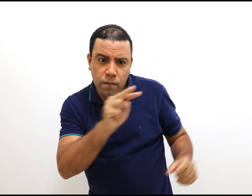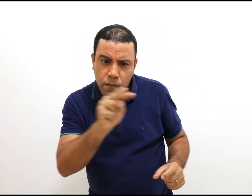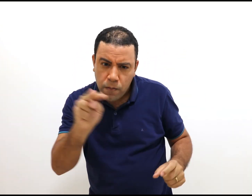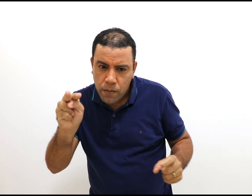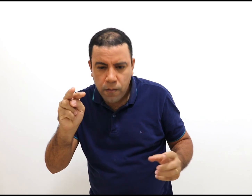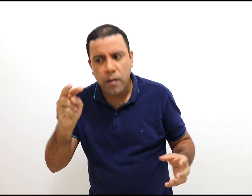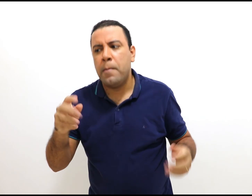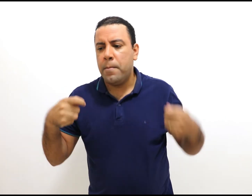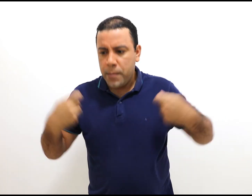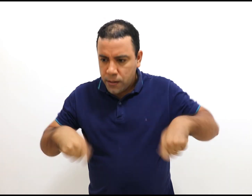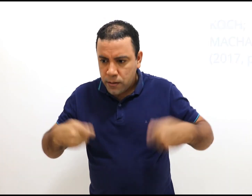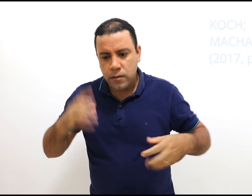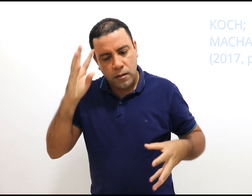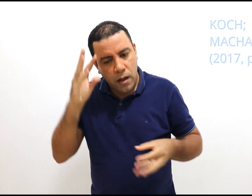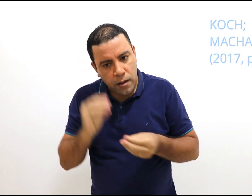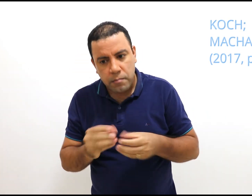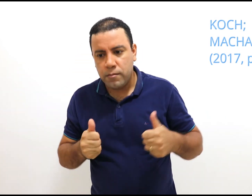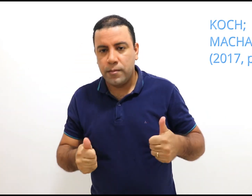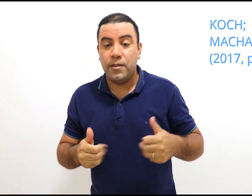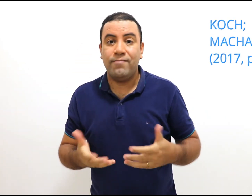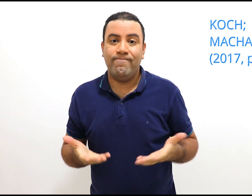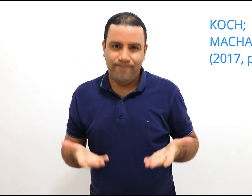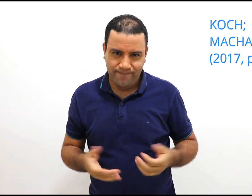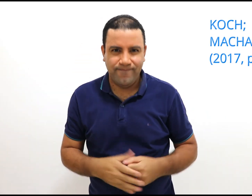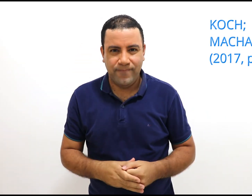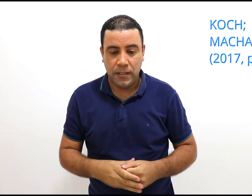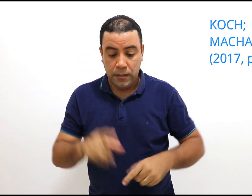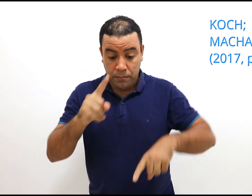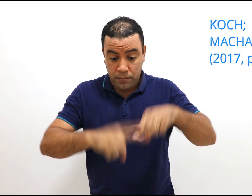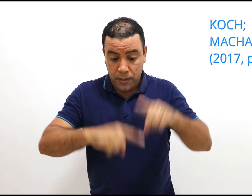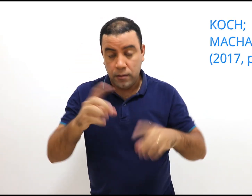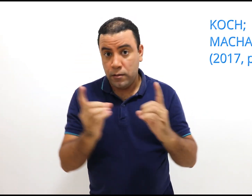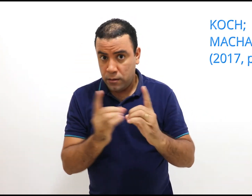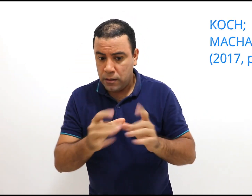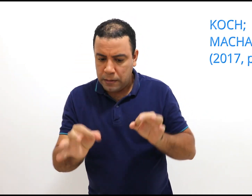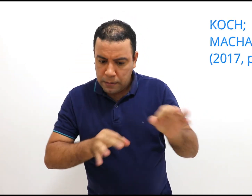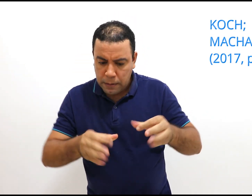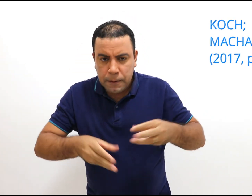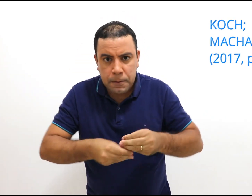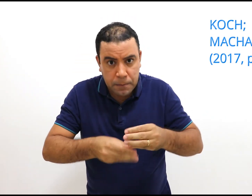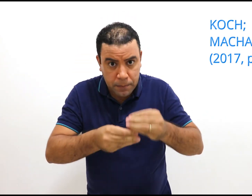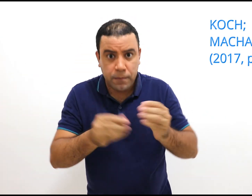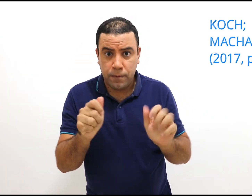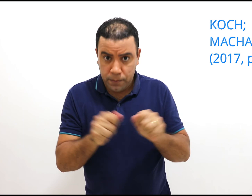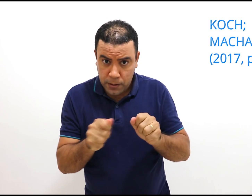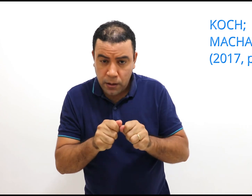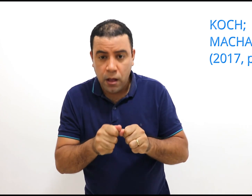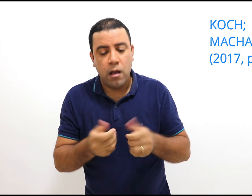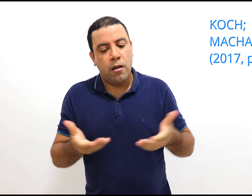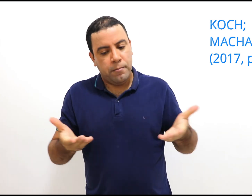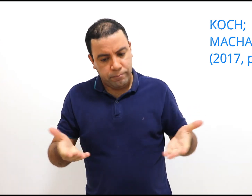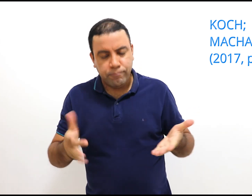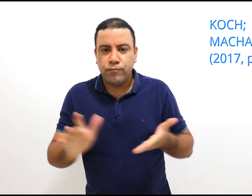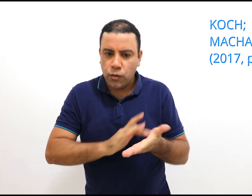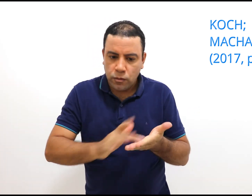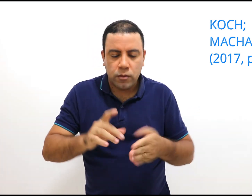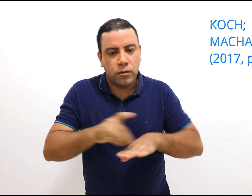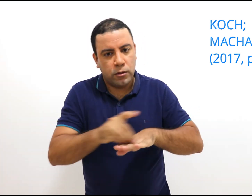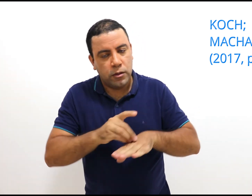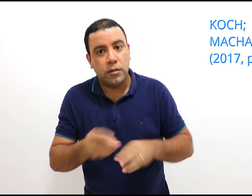E a autoria de materiais pedagógicos constitui-se em uma alternativa necessária, seja no contexto digital